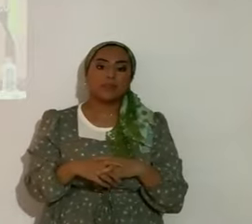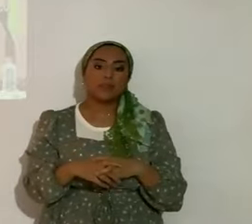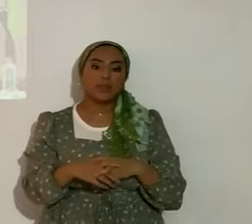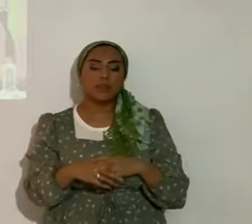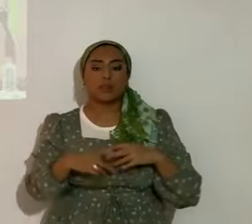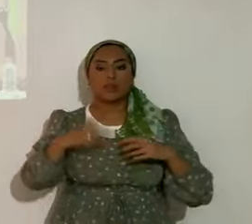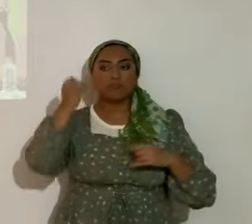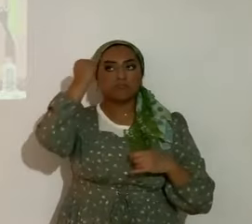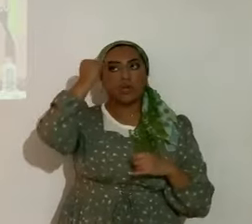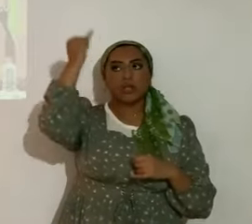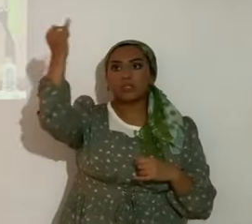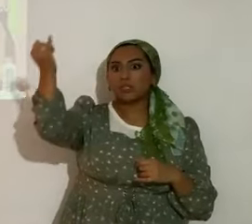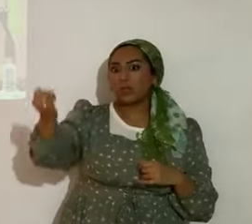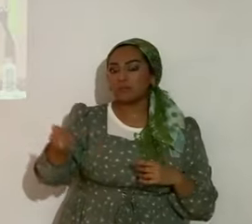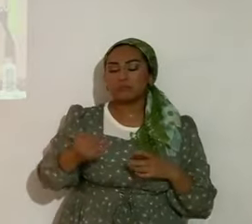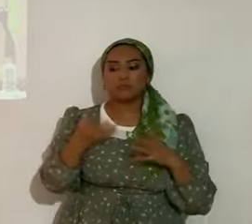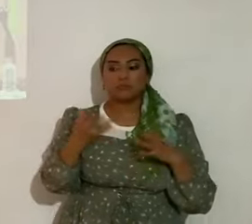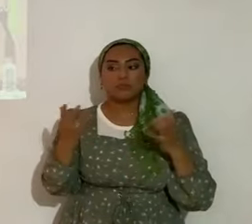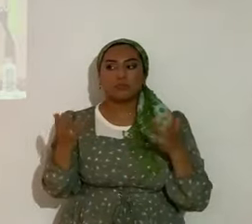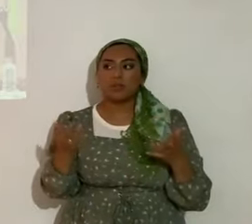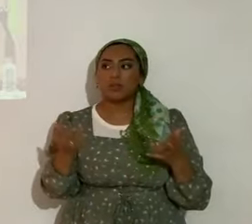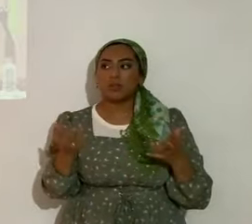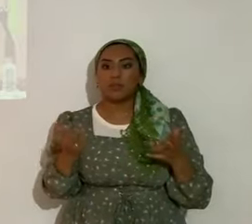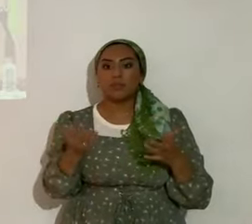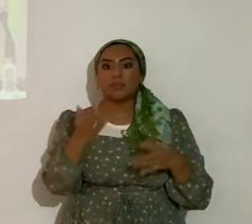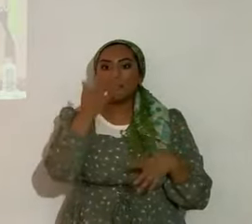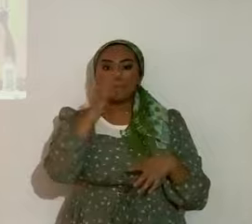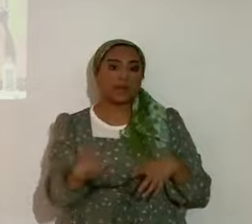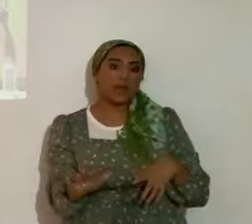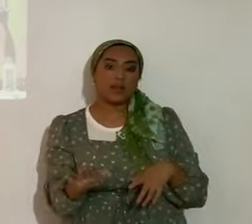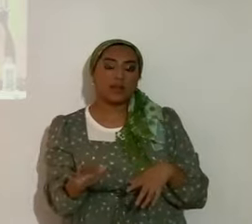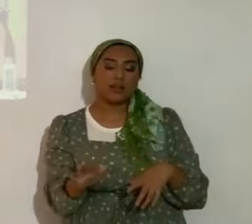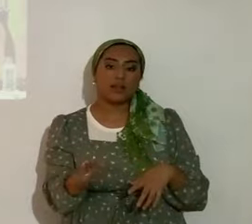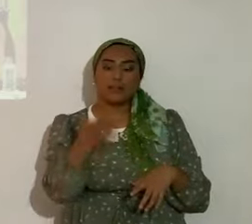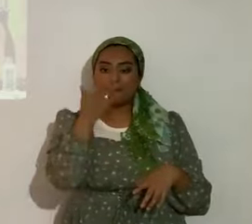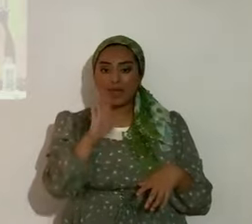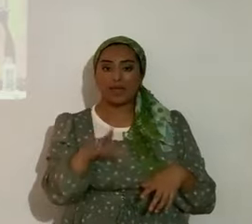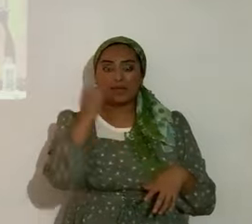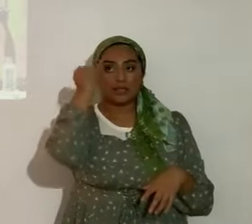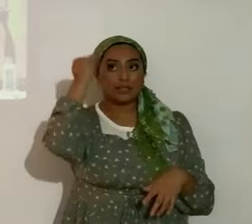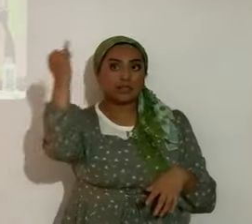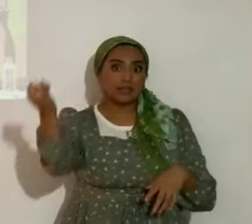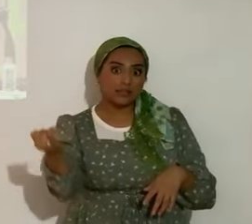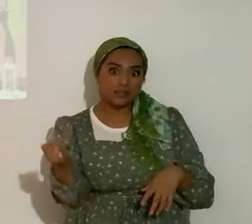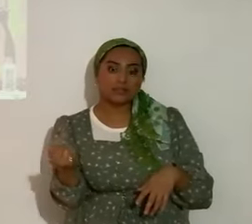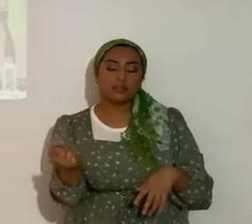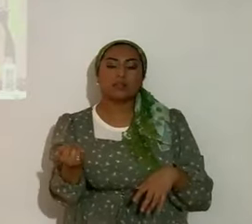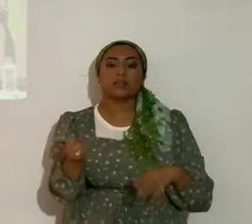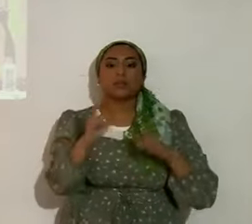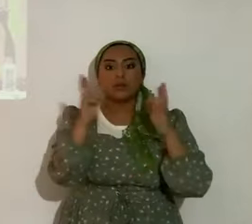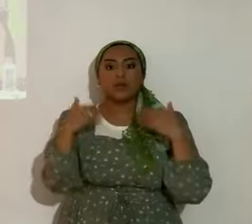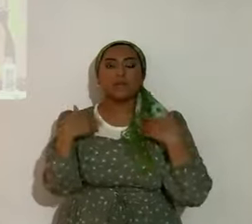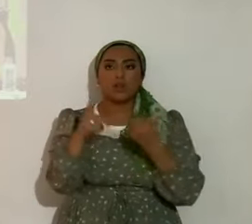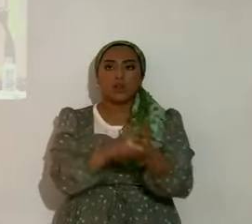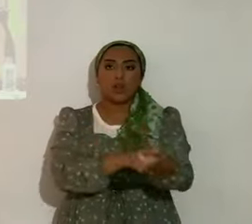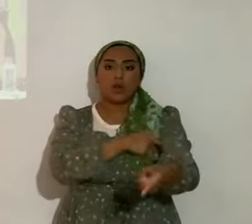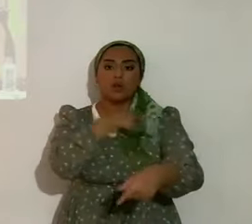Las ideas que son males y malas, que ya tienen mucho